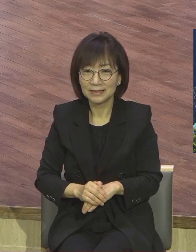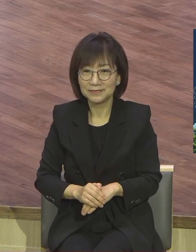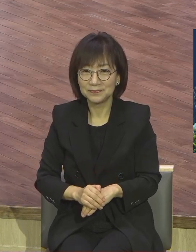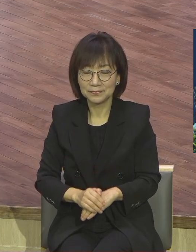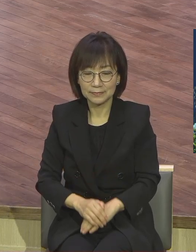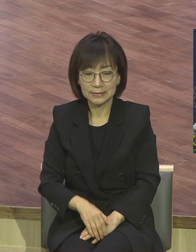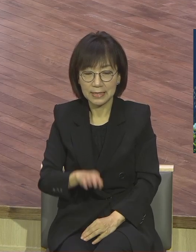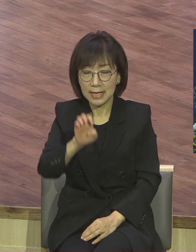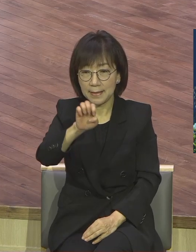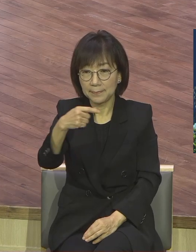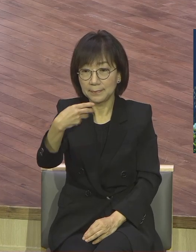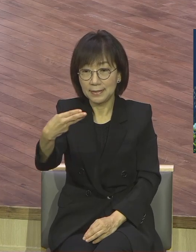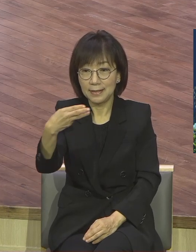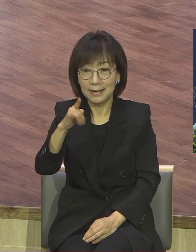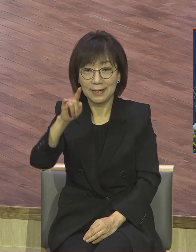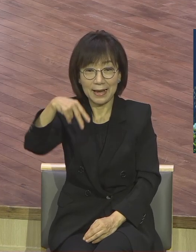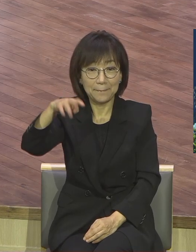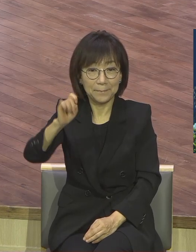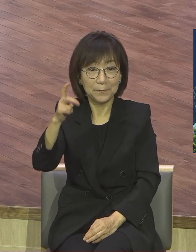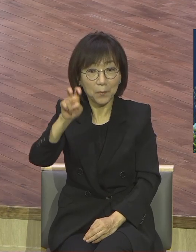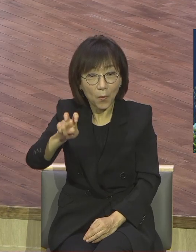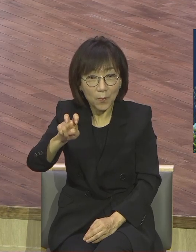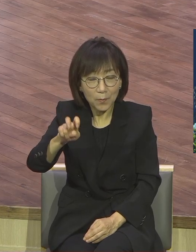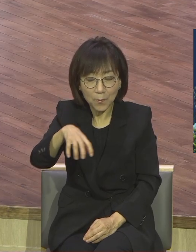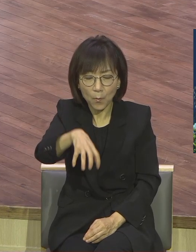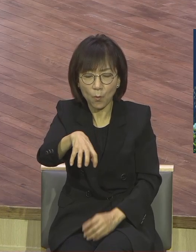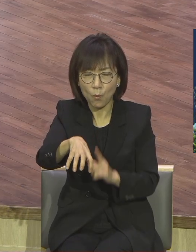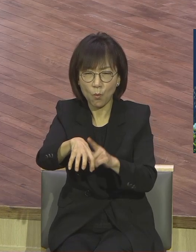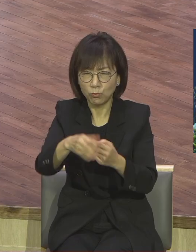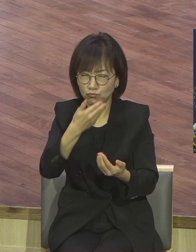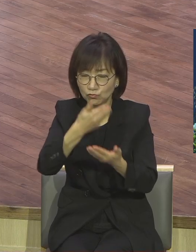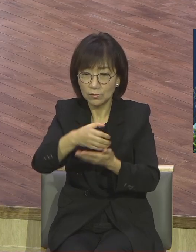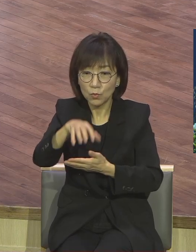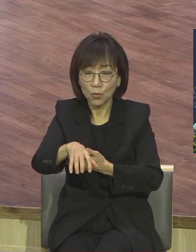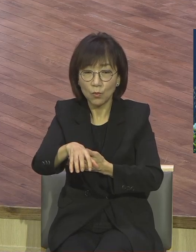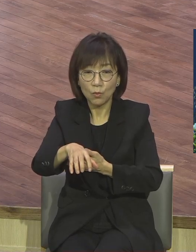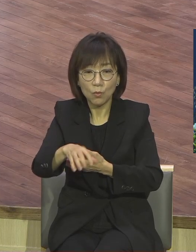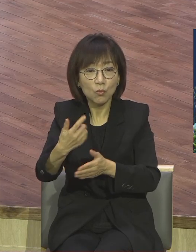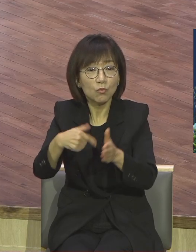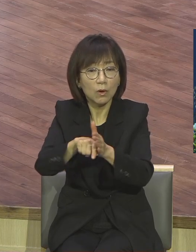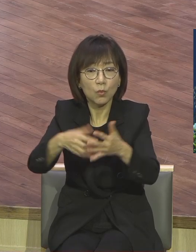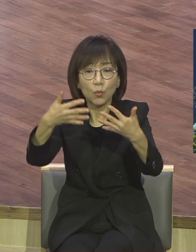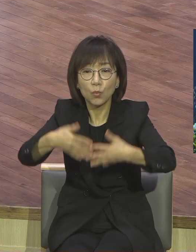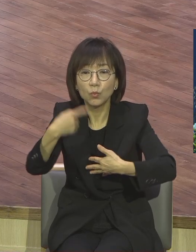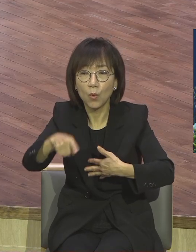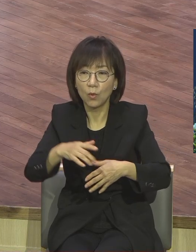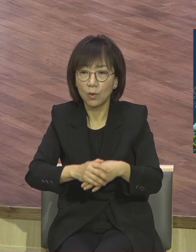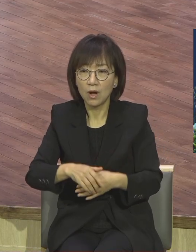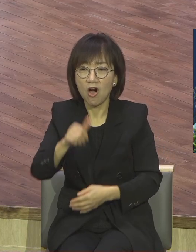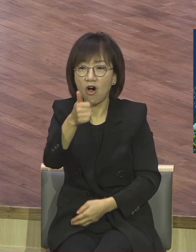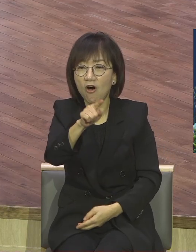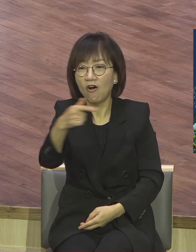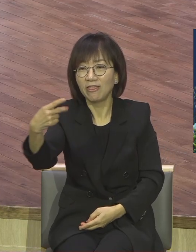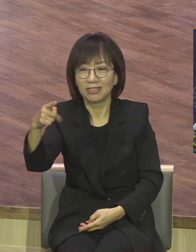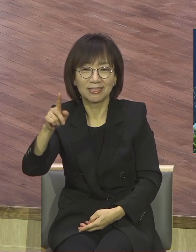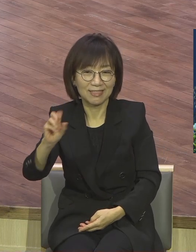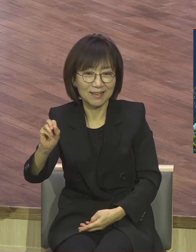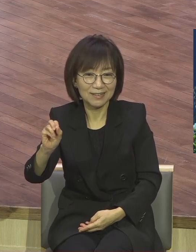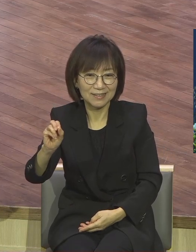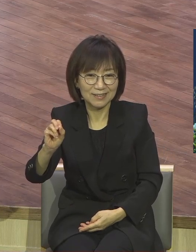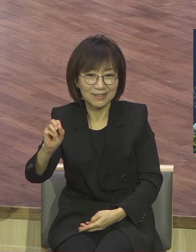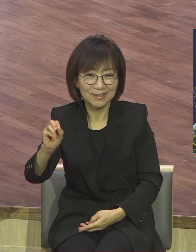위해서 중요한 것이 바로 본당 헌당이다. 본당 헌당은 언약적 비전